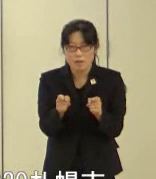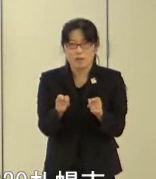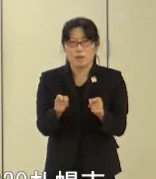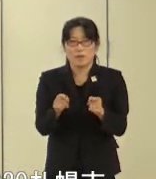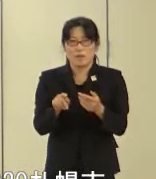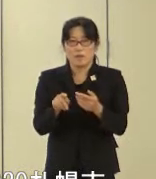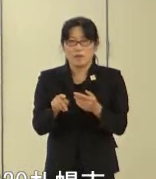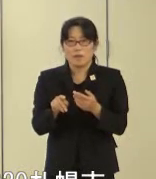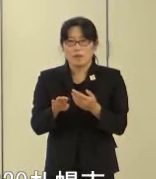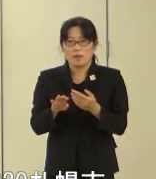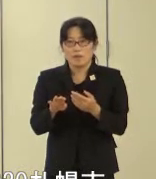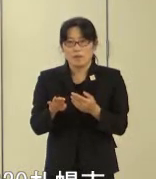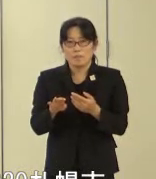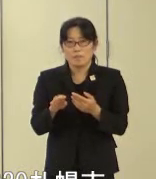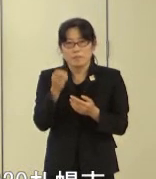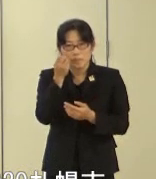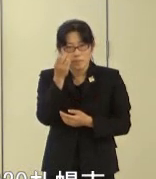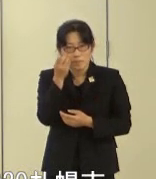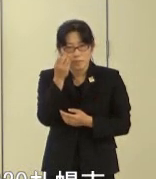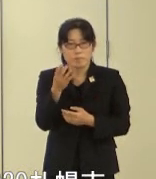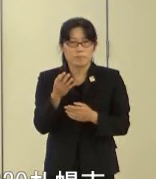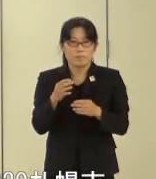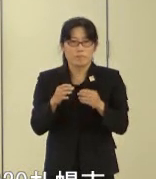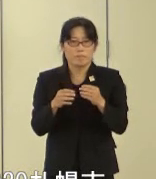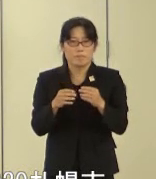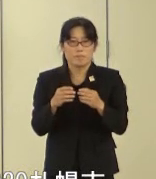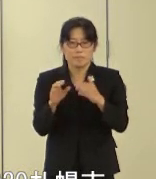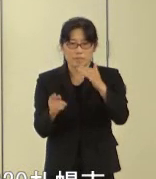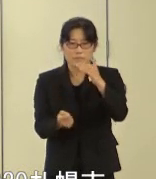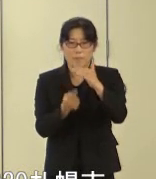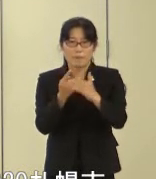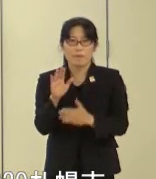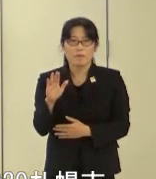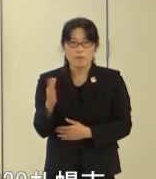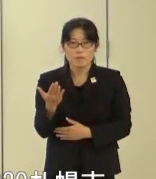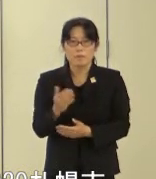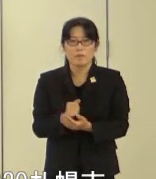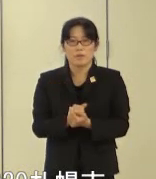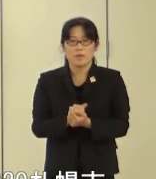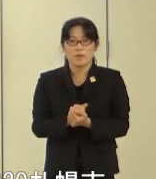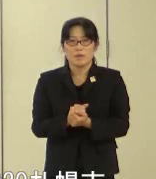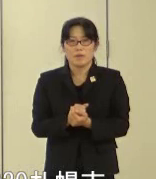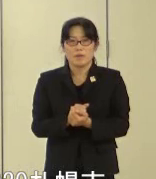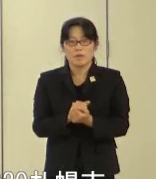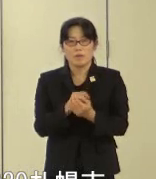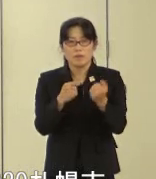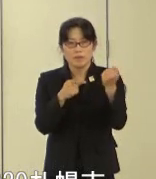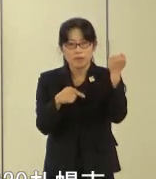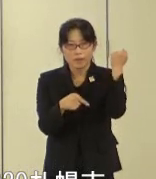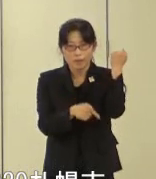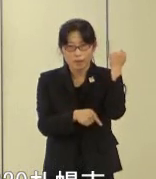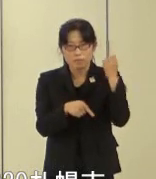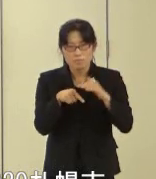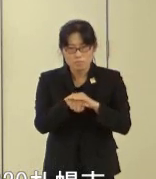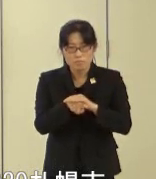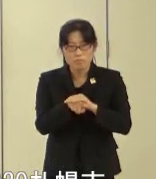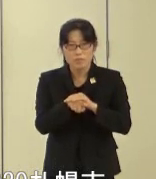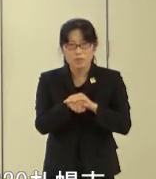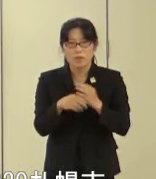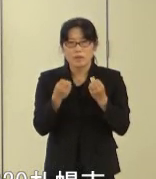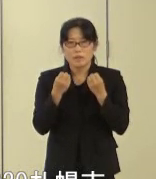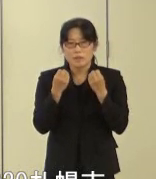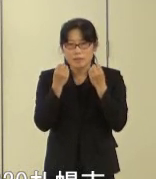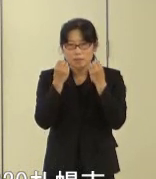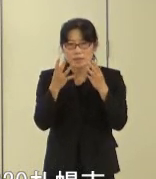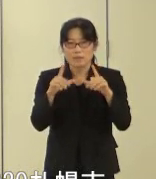況なわけでありますけれども、まさにこの原因である新型コロナウイルスの感染